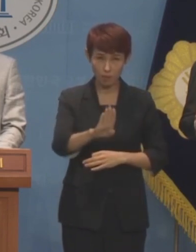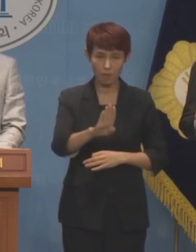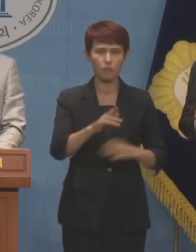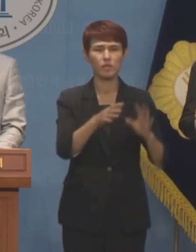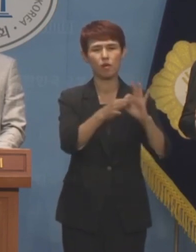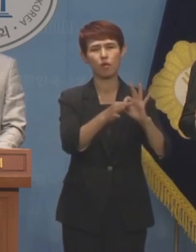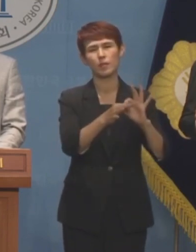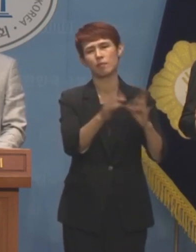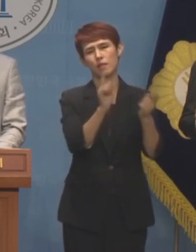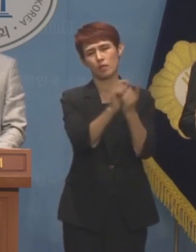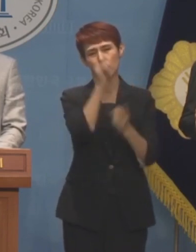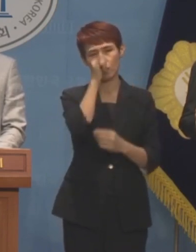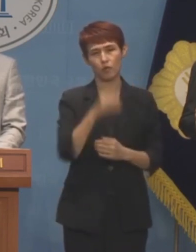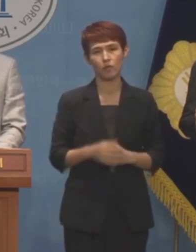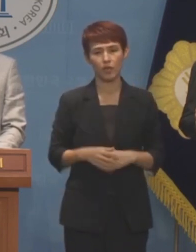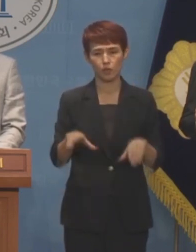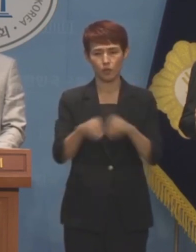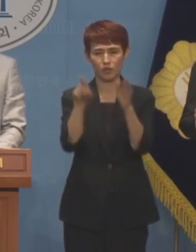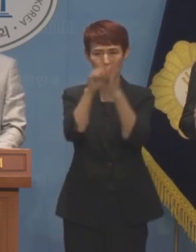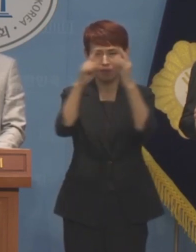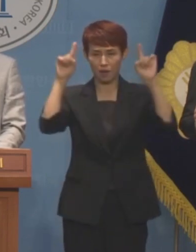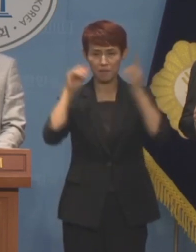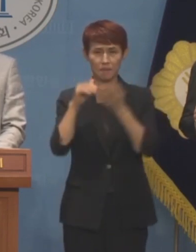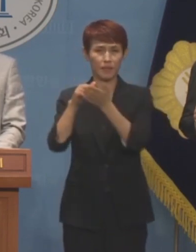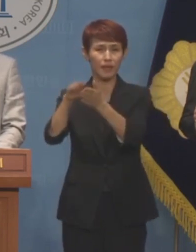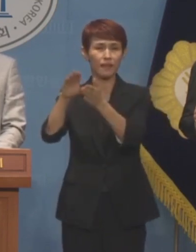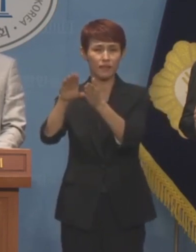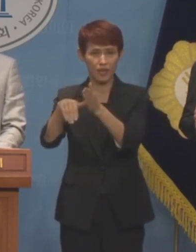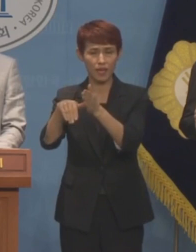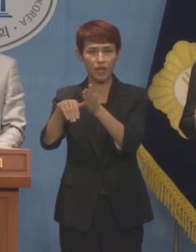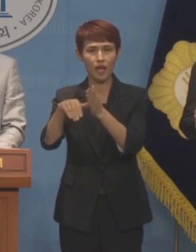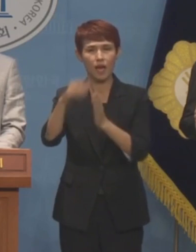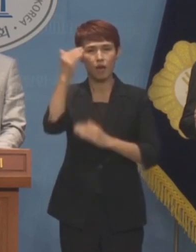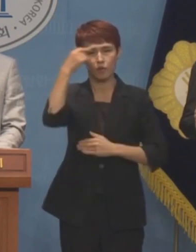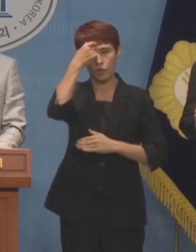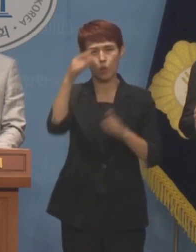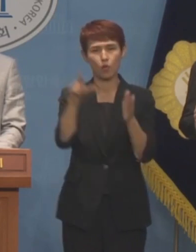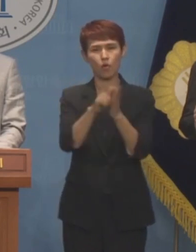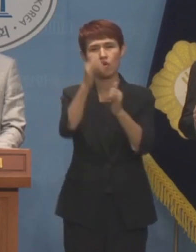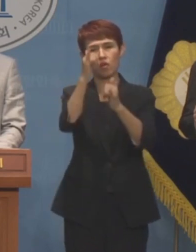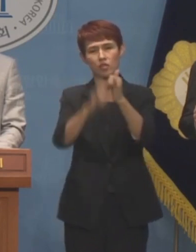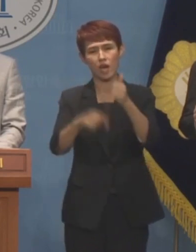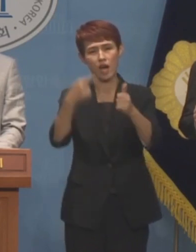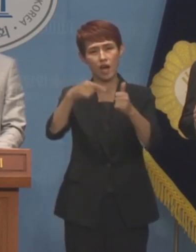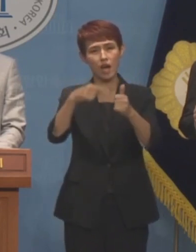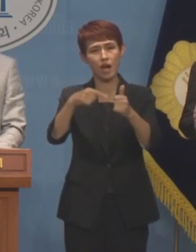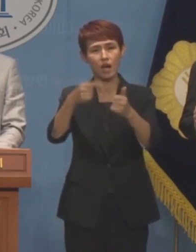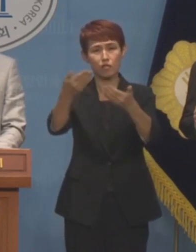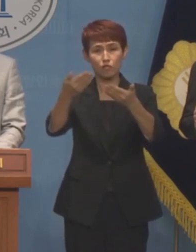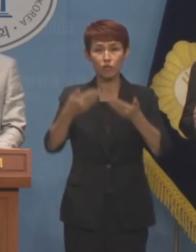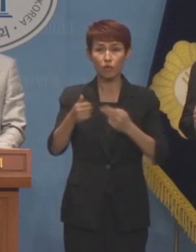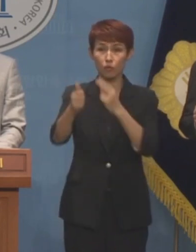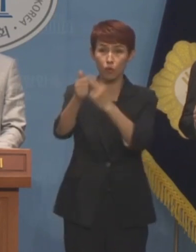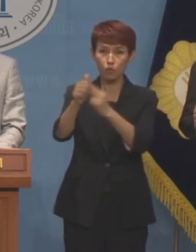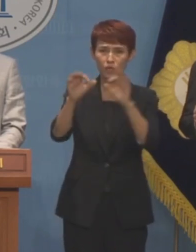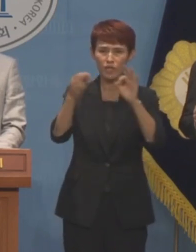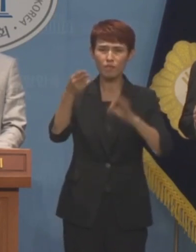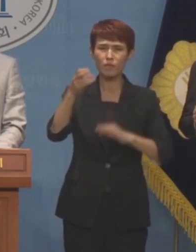1989년 제가 총신대에 입학했을 때 한국 기독교의 역사를 가르쳤던 교수가